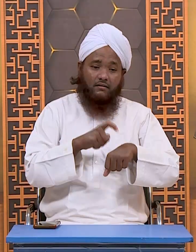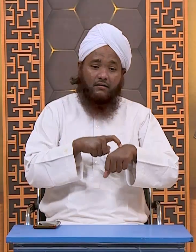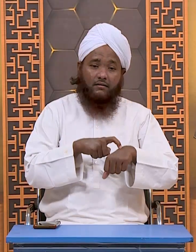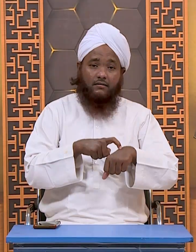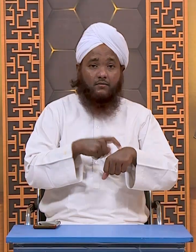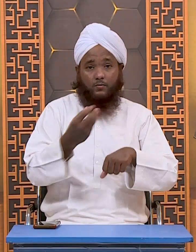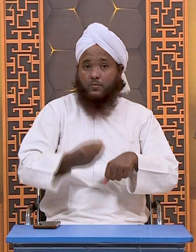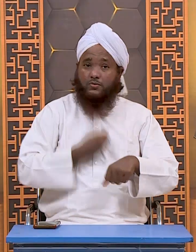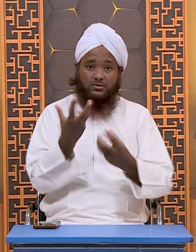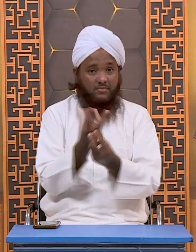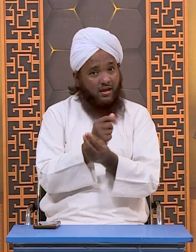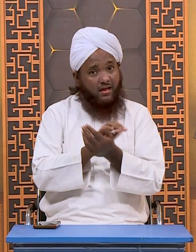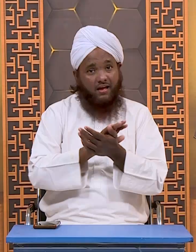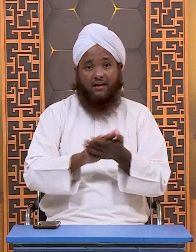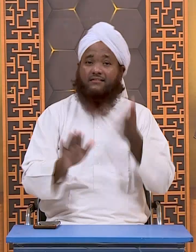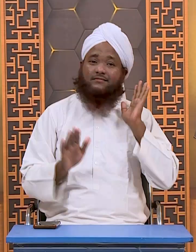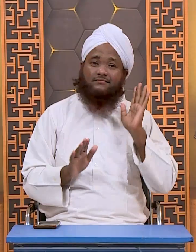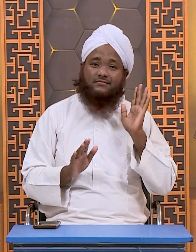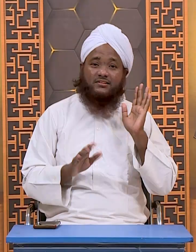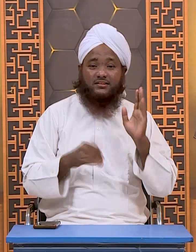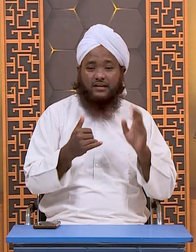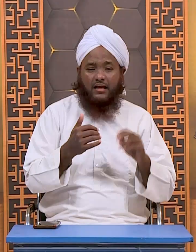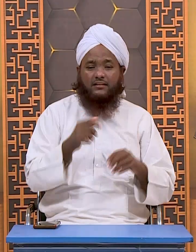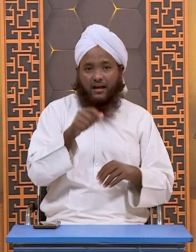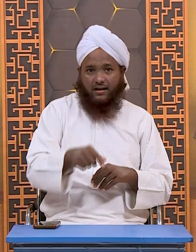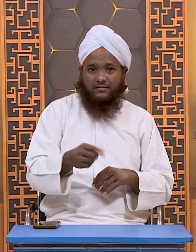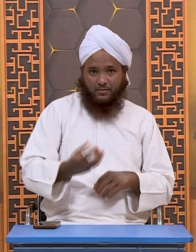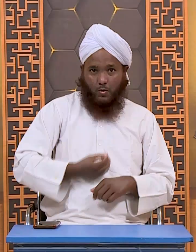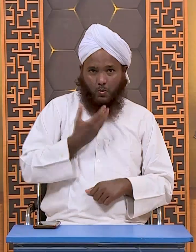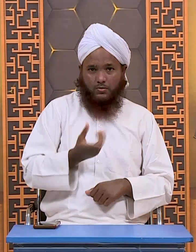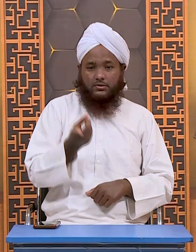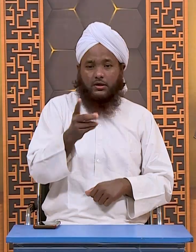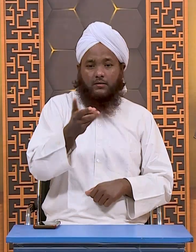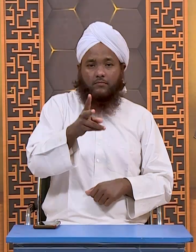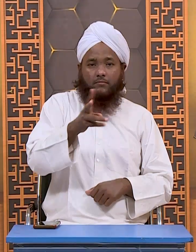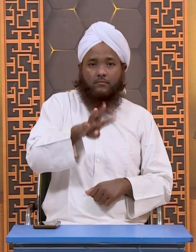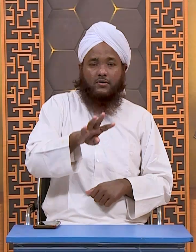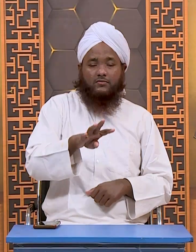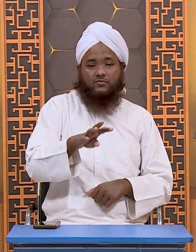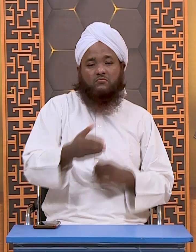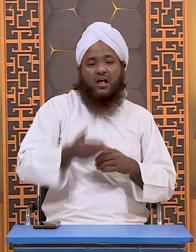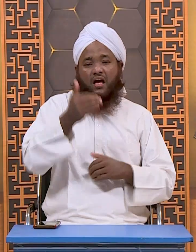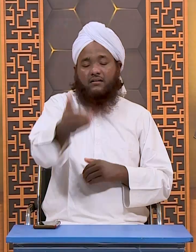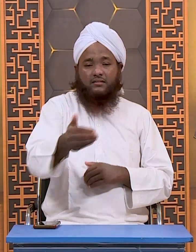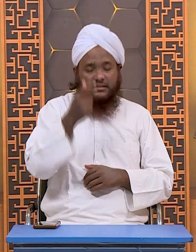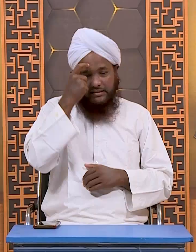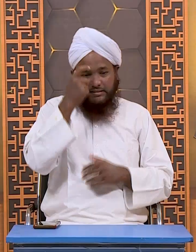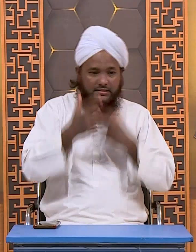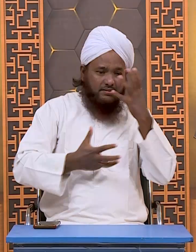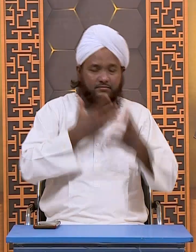جائے گا، یعنی خوشیوں کا وقت جو ہے یہ گزر جائے گا، ایک دن آنا ہے کہ غم آ جائیں گے، وہ افسردہ ہو جاتا۔ لیکن